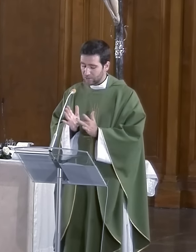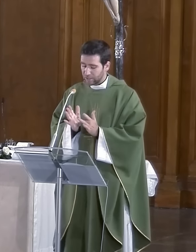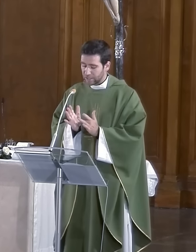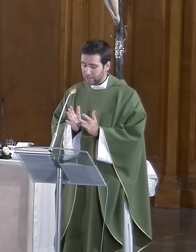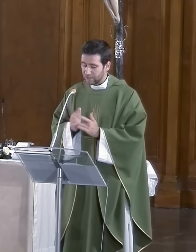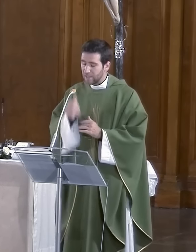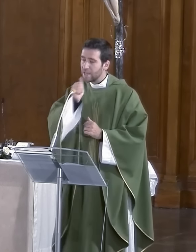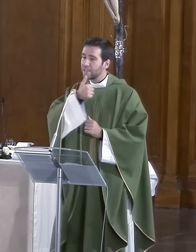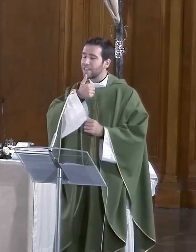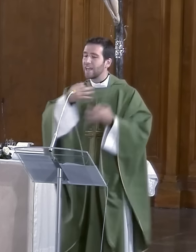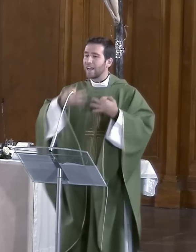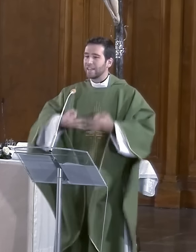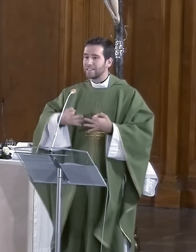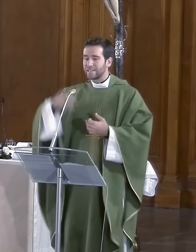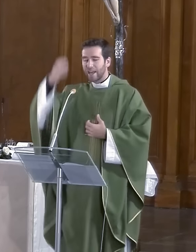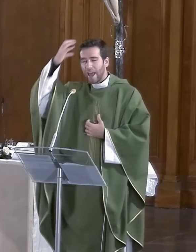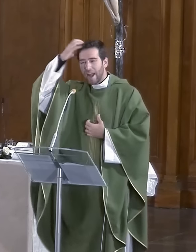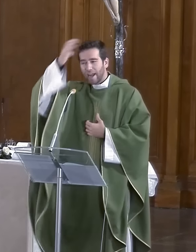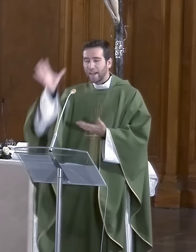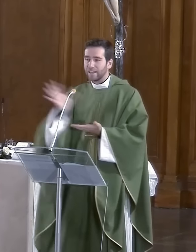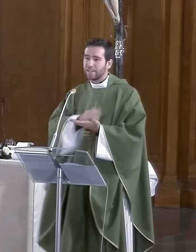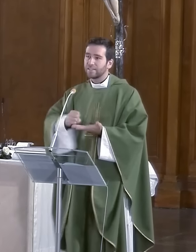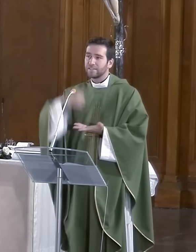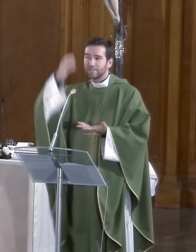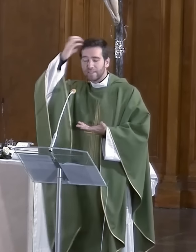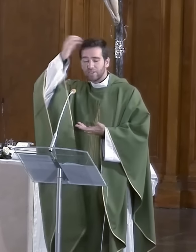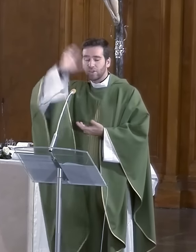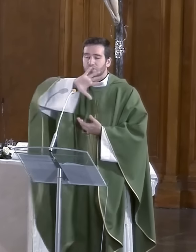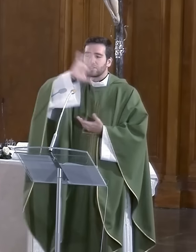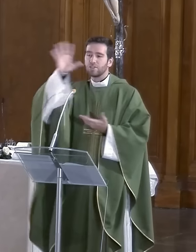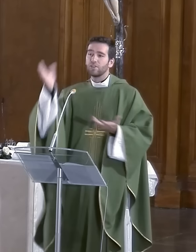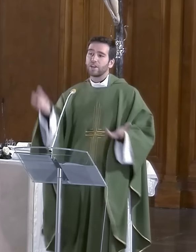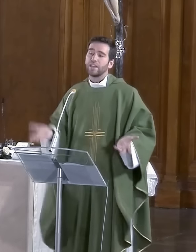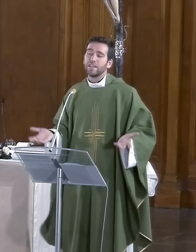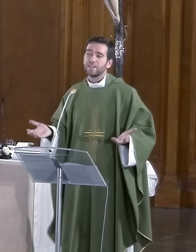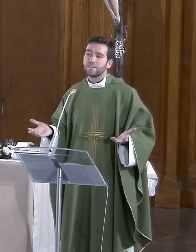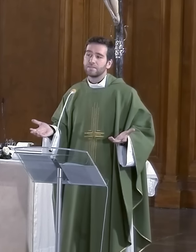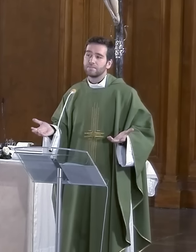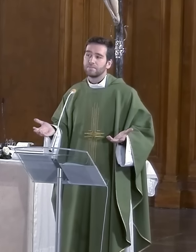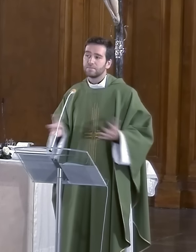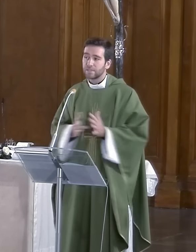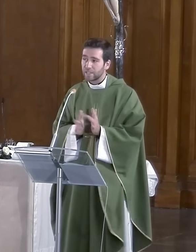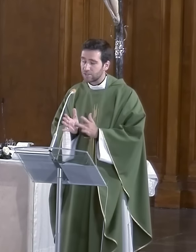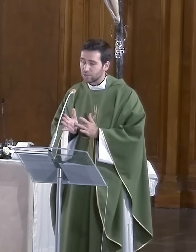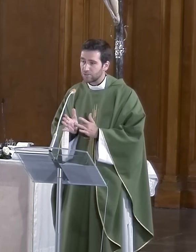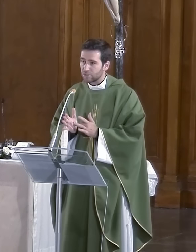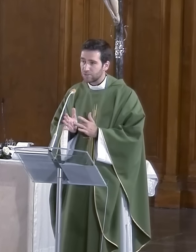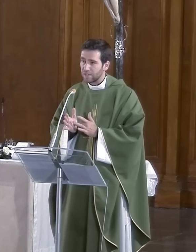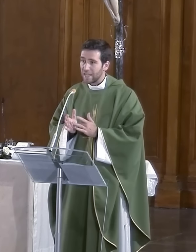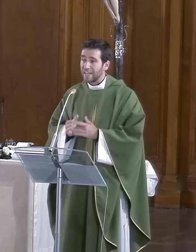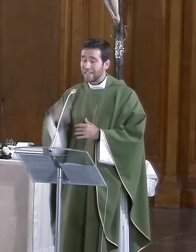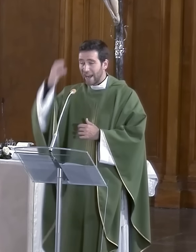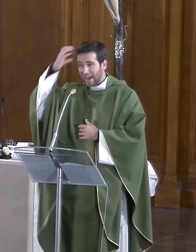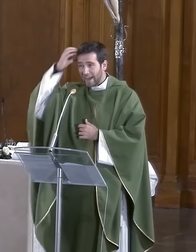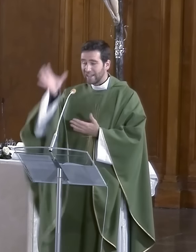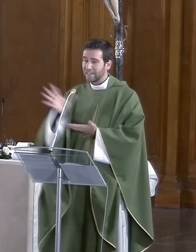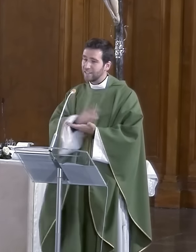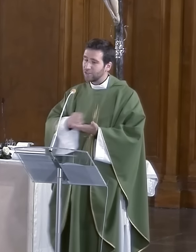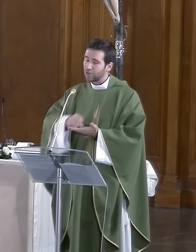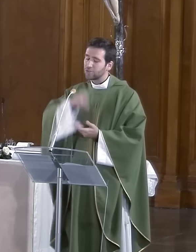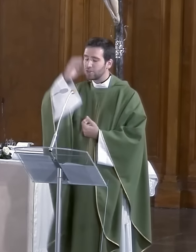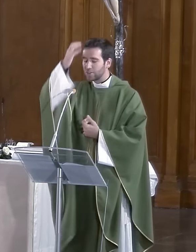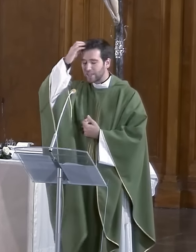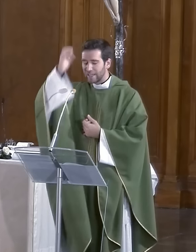a Jesucristo, ¿quién es el rey de todos los reyes? Jesús. Y el rey